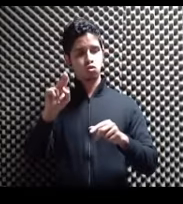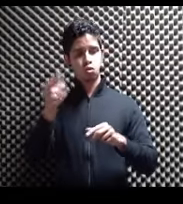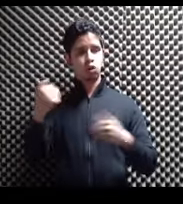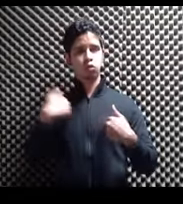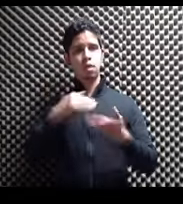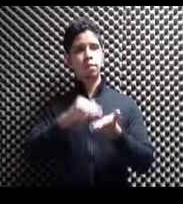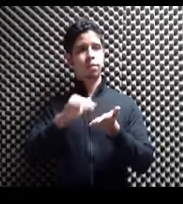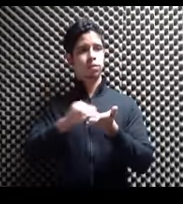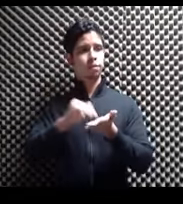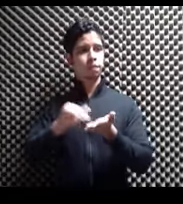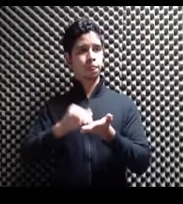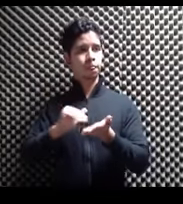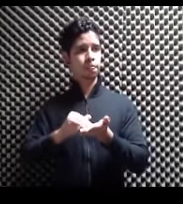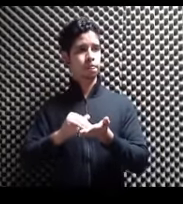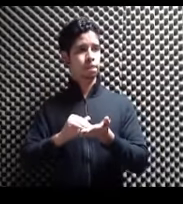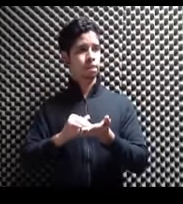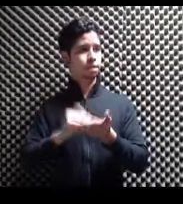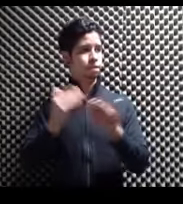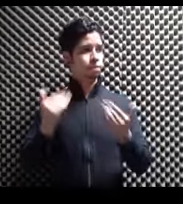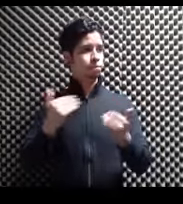tú terminabas pintando las uñas. Sí.